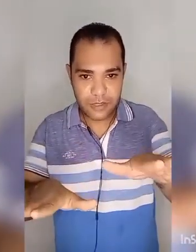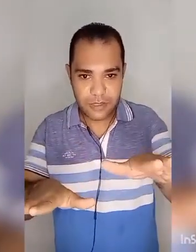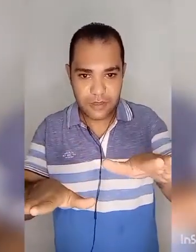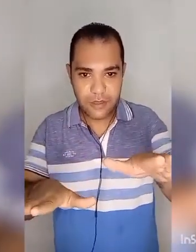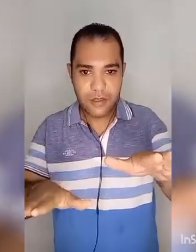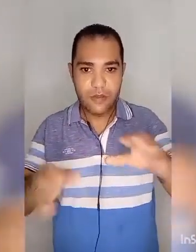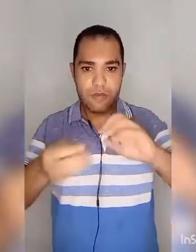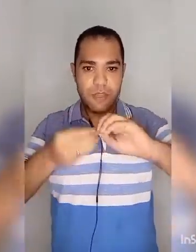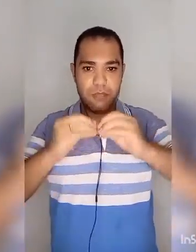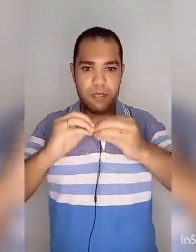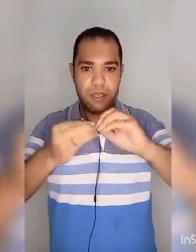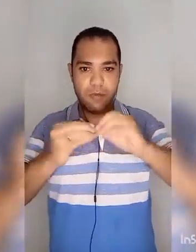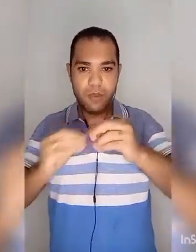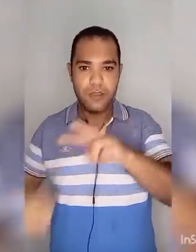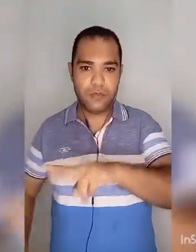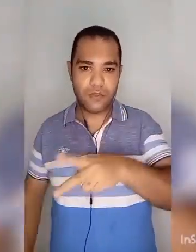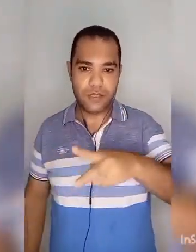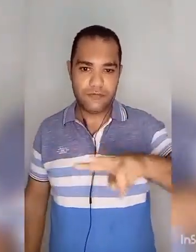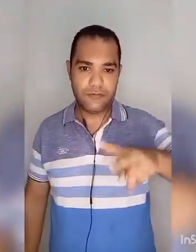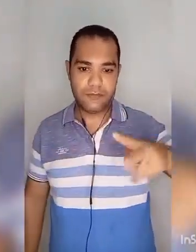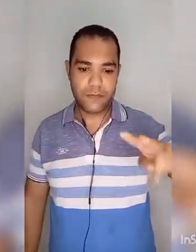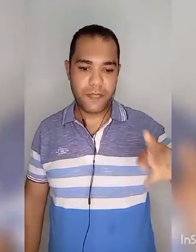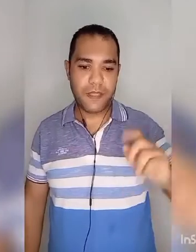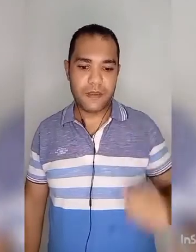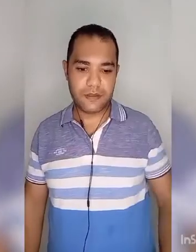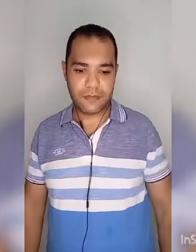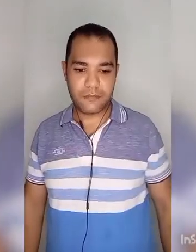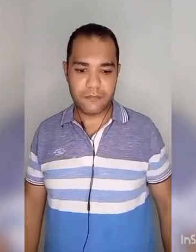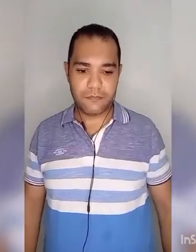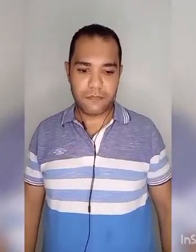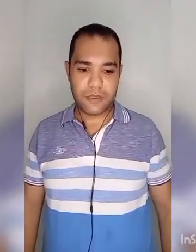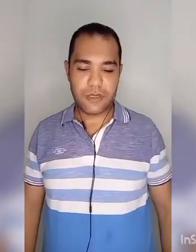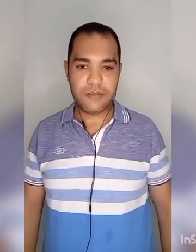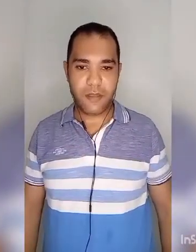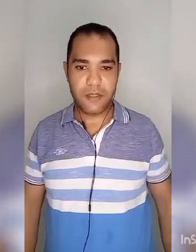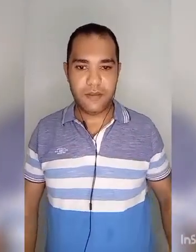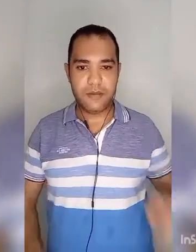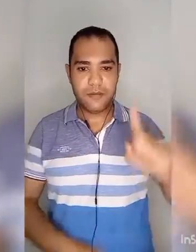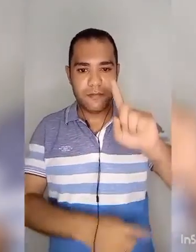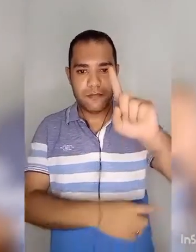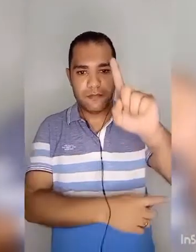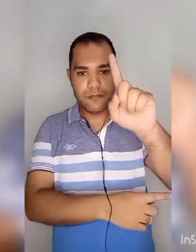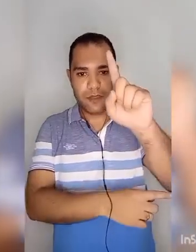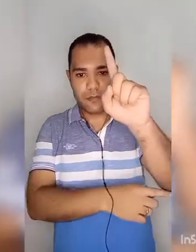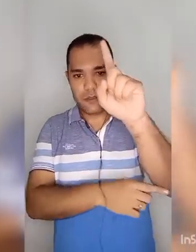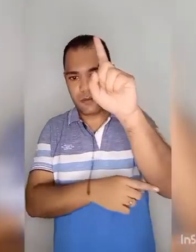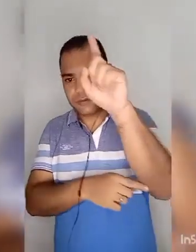بايدينا تعمل الوان مختلفة. طيب التعبان، تعبان حط ايدي